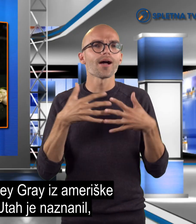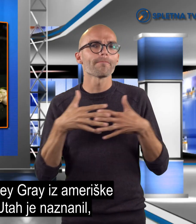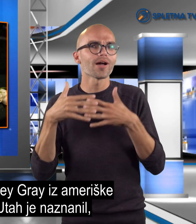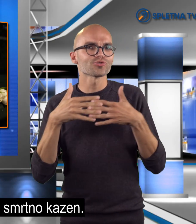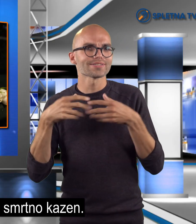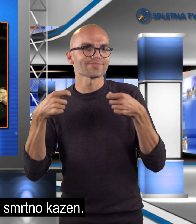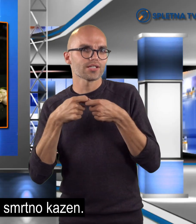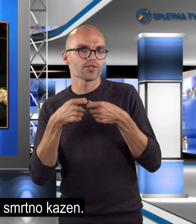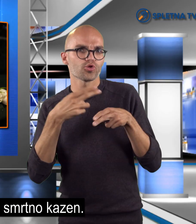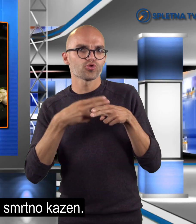kazen.